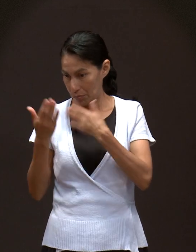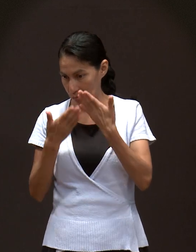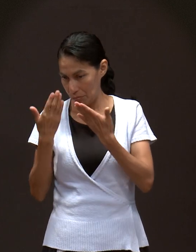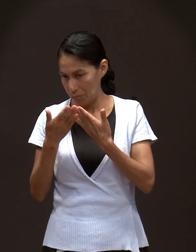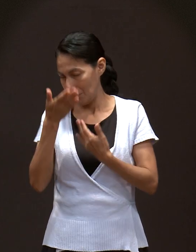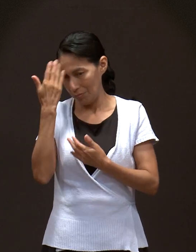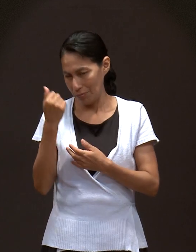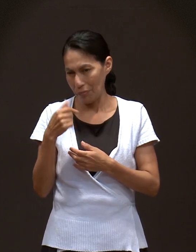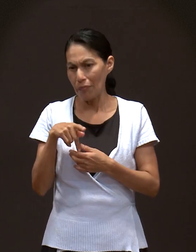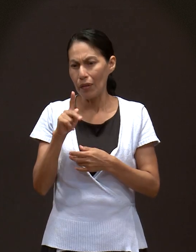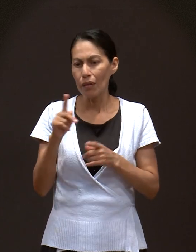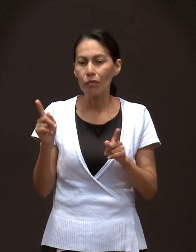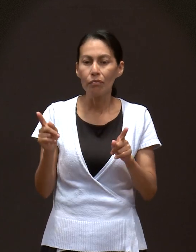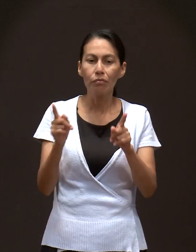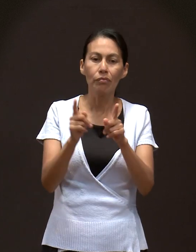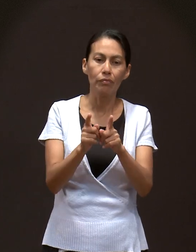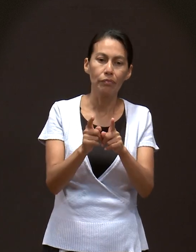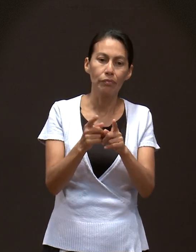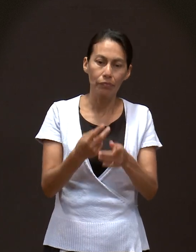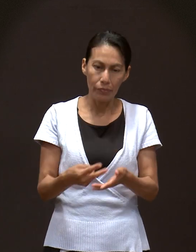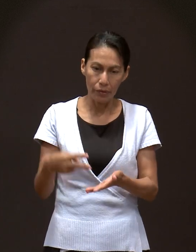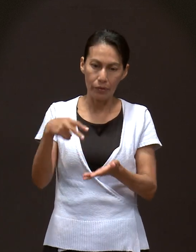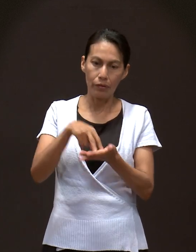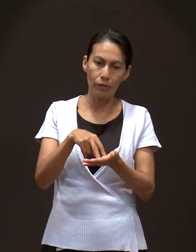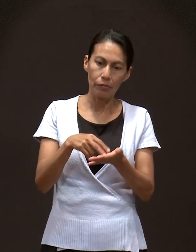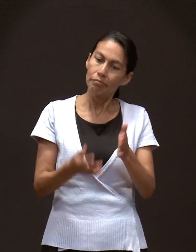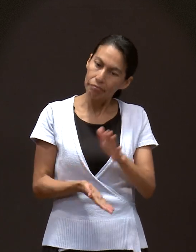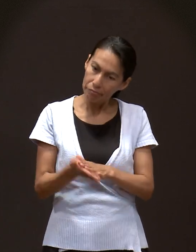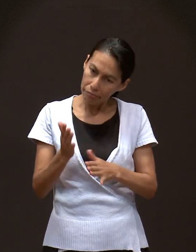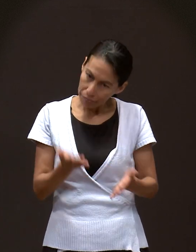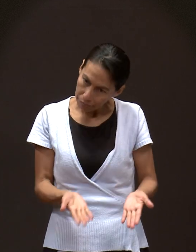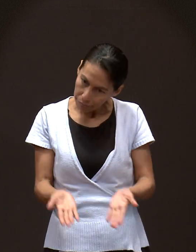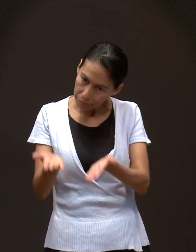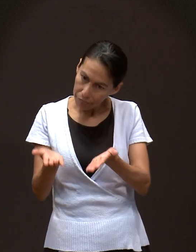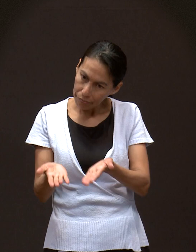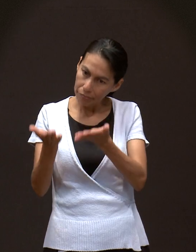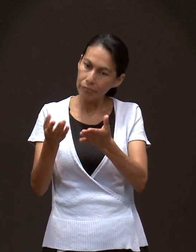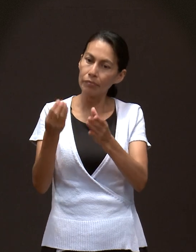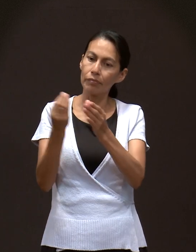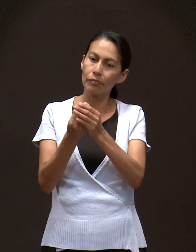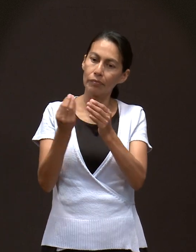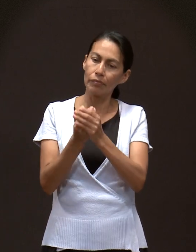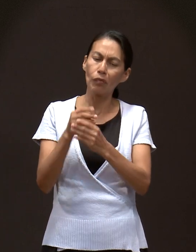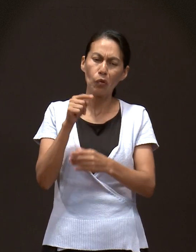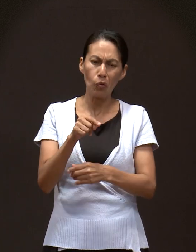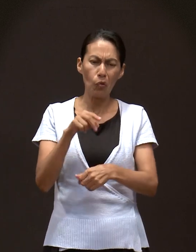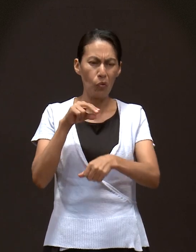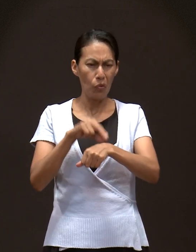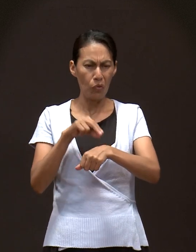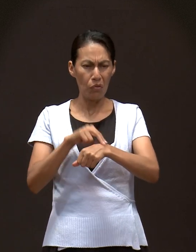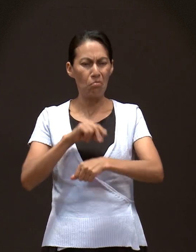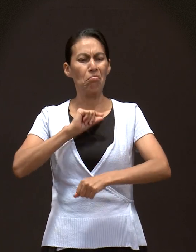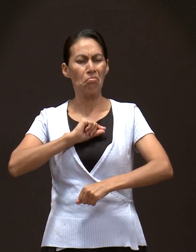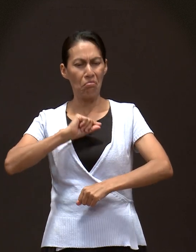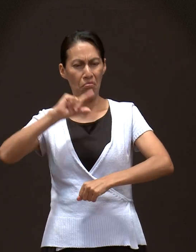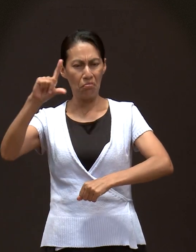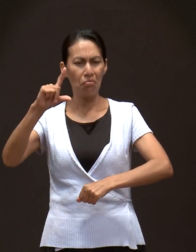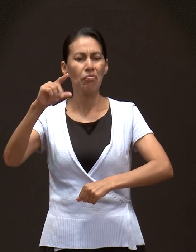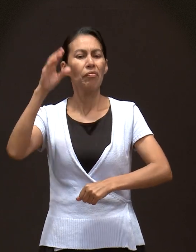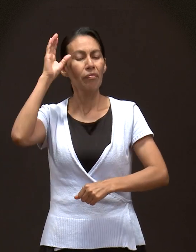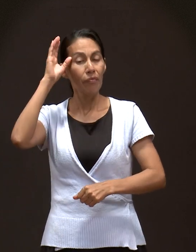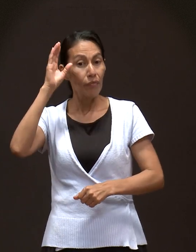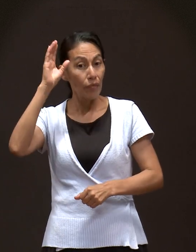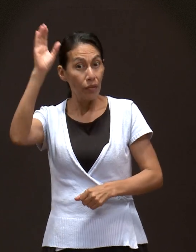para hacerlo más corto, me levanta y me dice, vamos a clases. Tú vas a ser una excelente doctora.